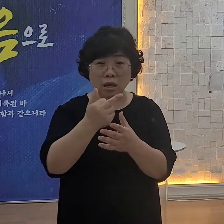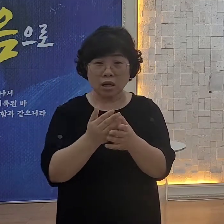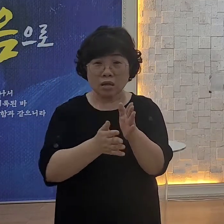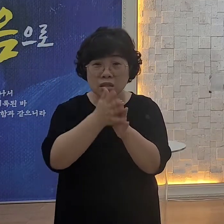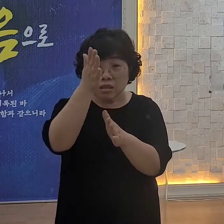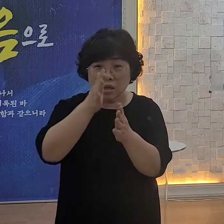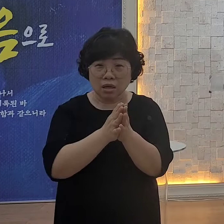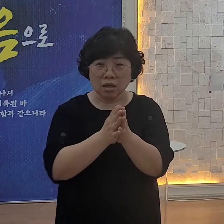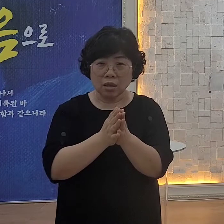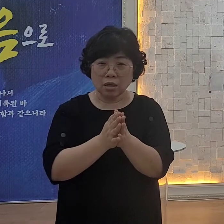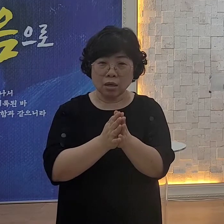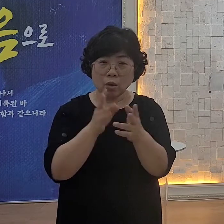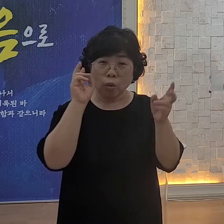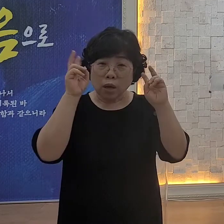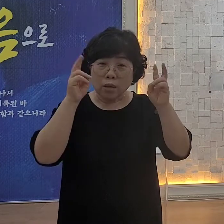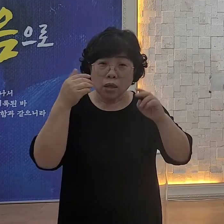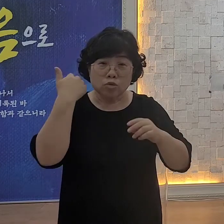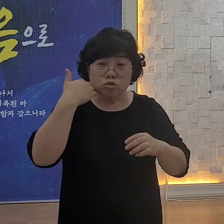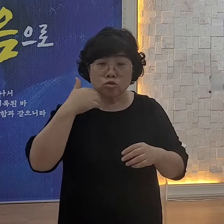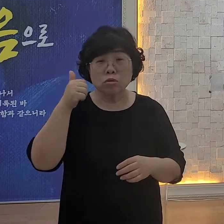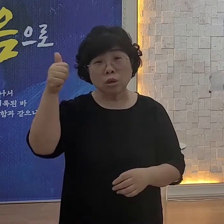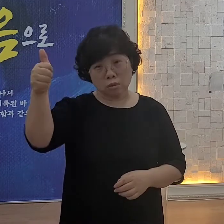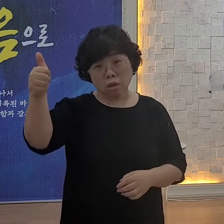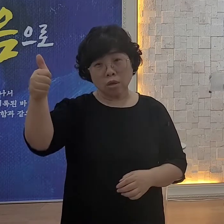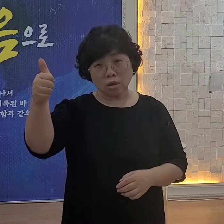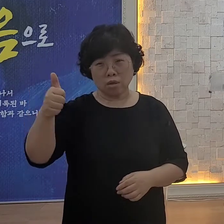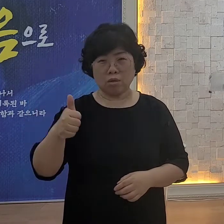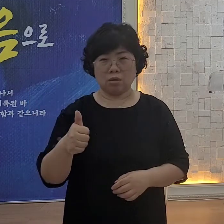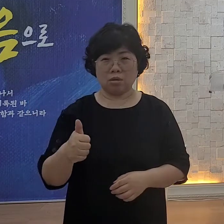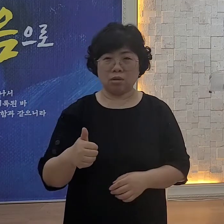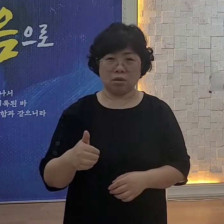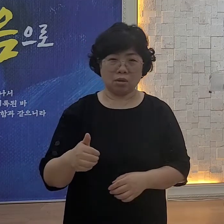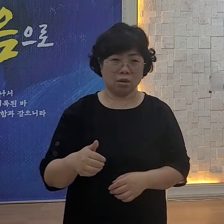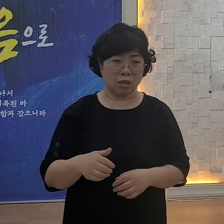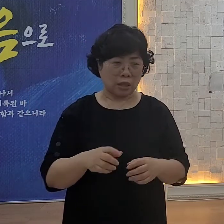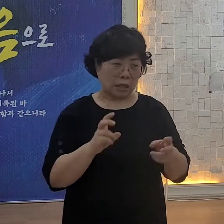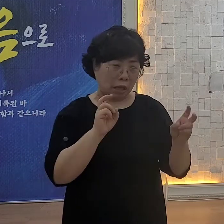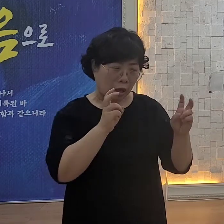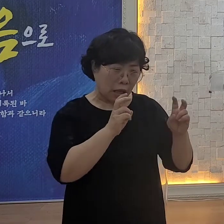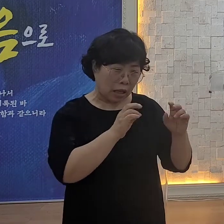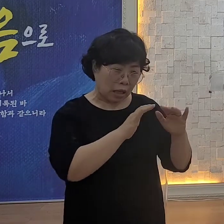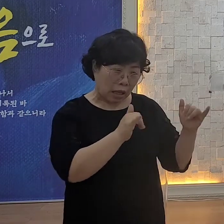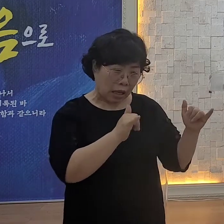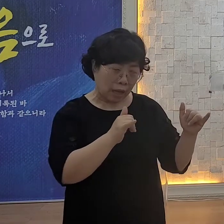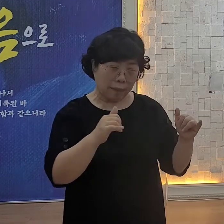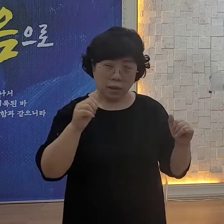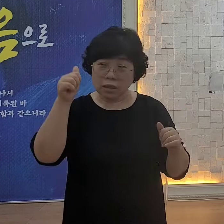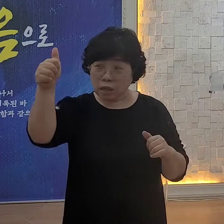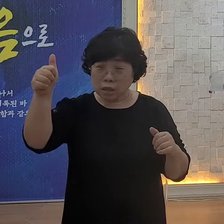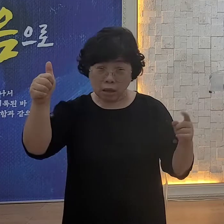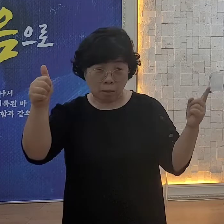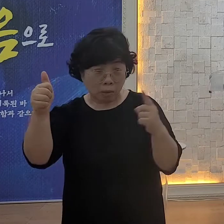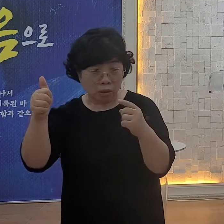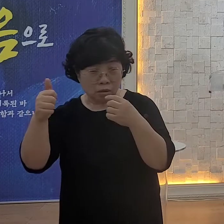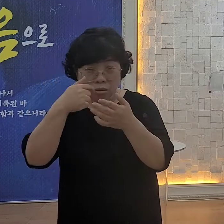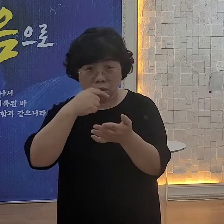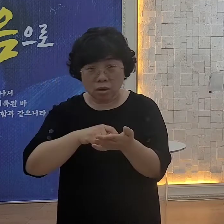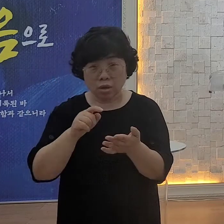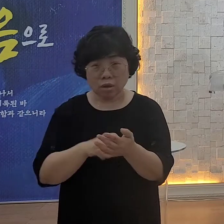다니는 직장에는 누가 최고 통치자입니까? 사장님이죠. 그렇습니다. 여러분 일반 평